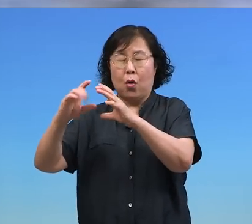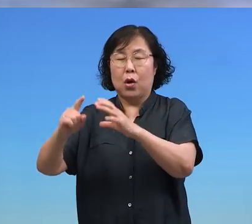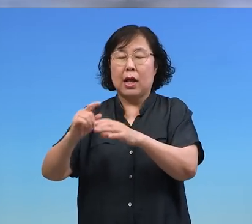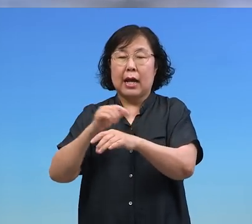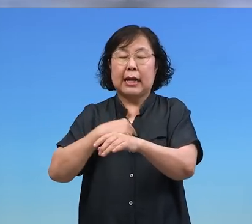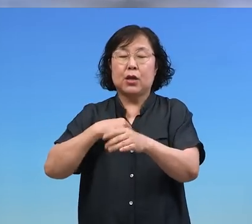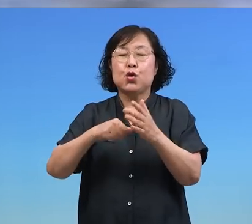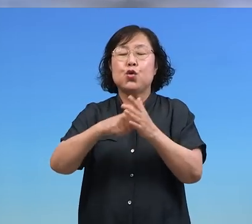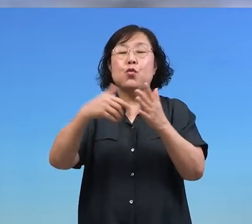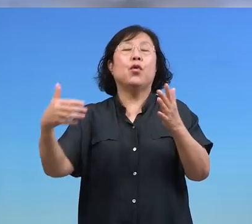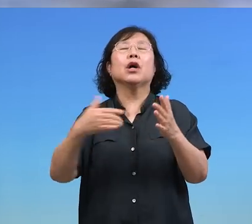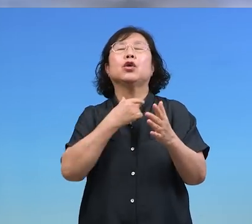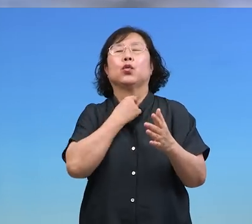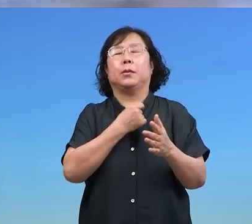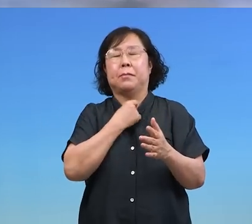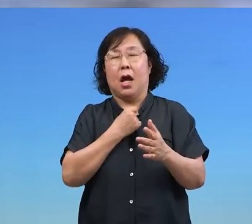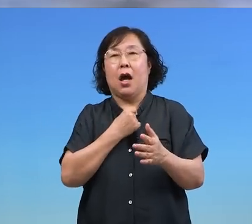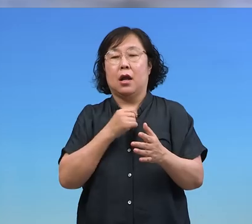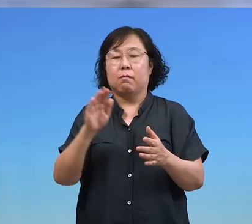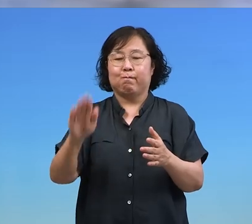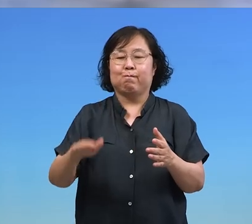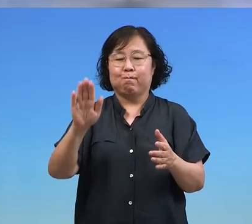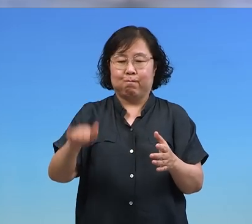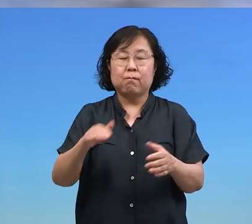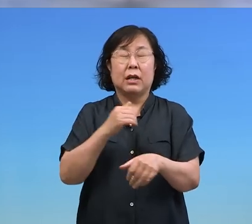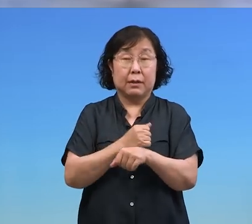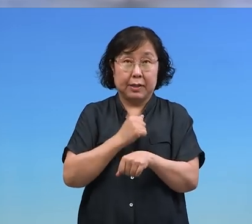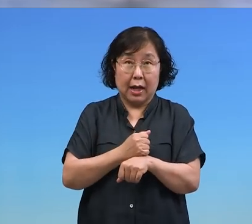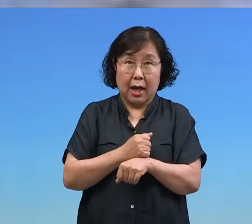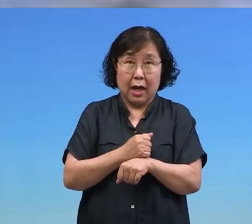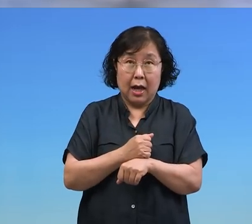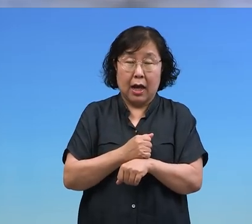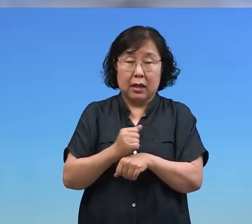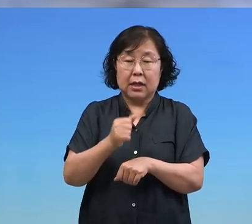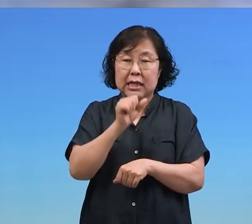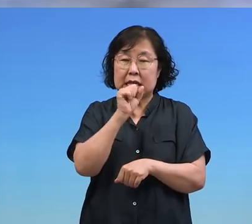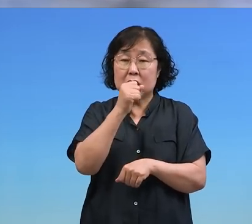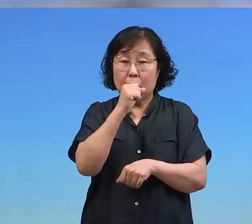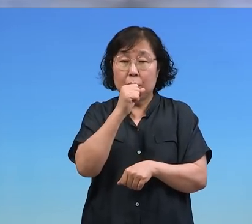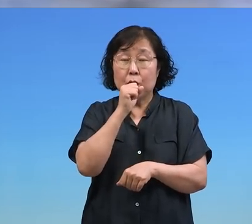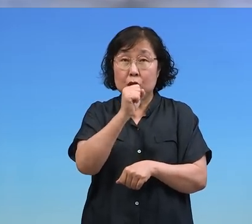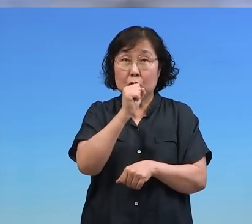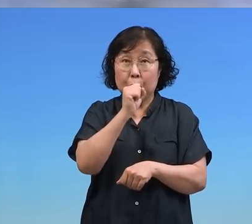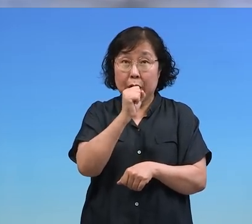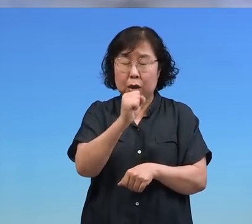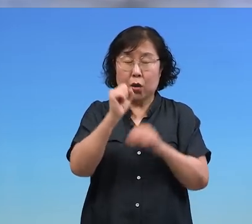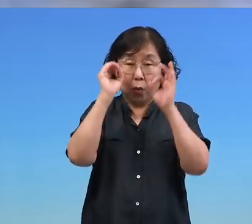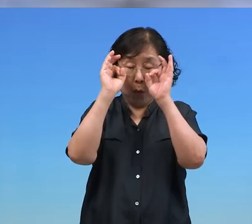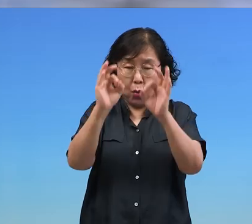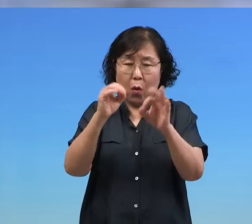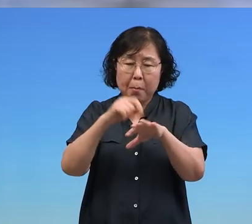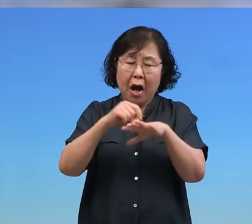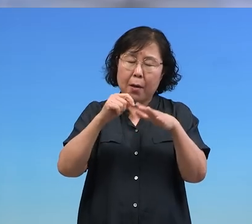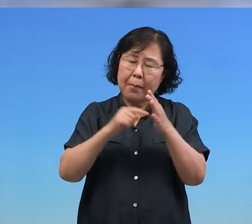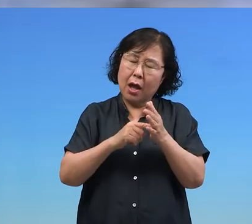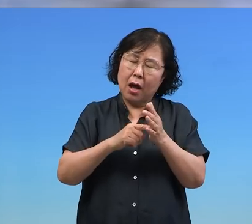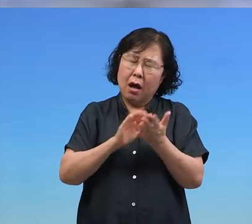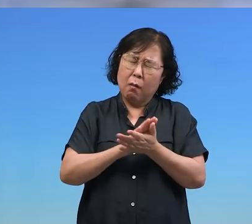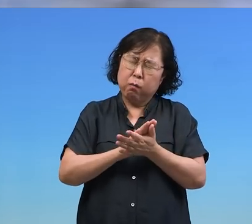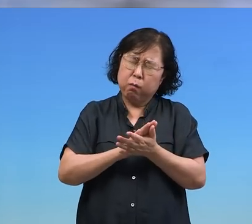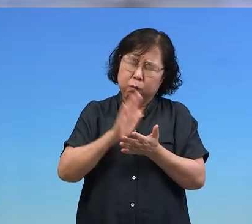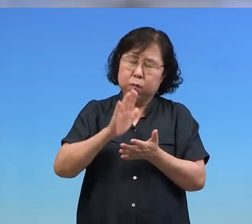가수들하고 한마디 한마디 인터뷰를 하는데 참 마음이 좀 찡하더라고요 그 내용을 저도 보니까